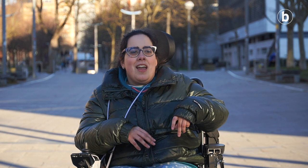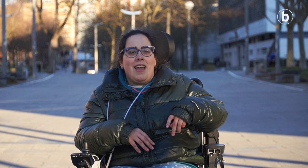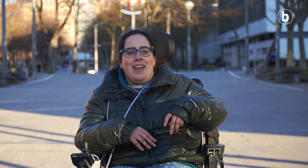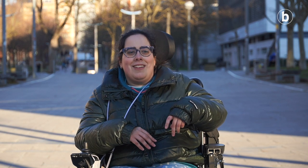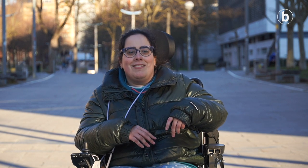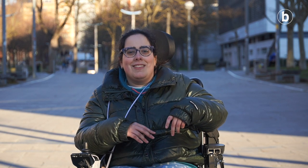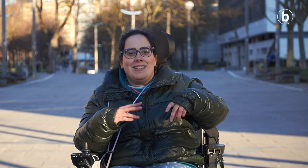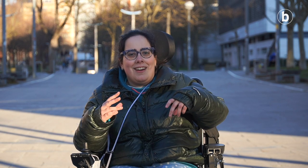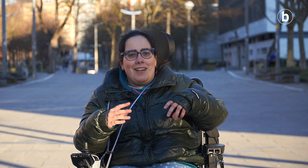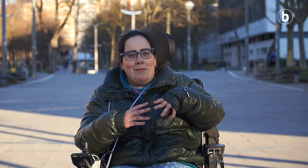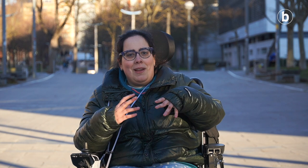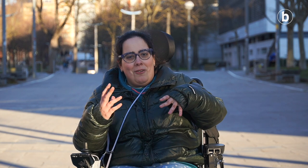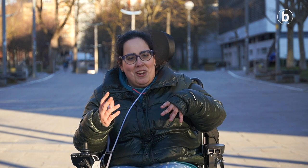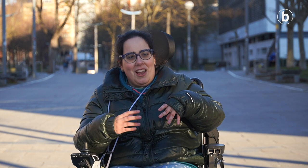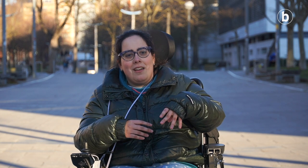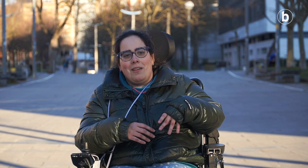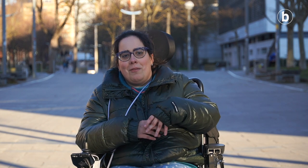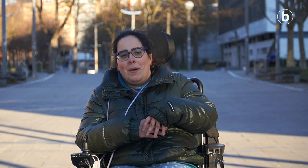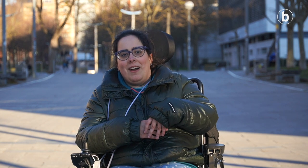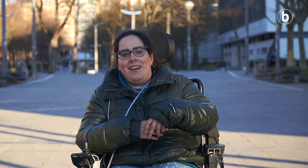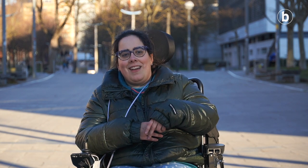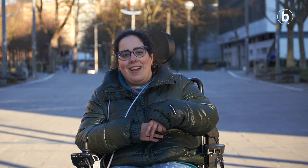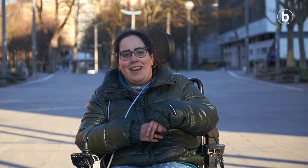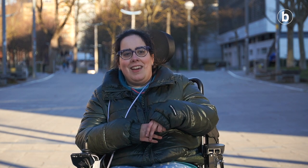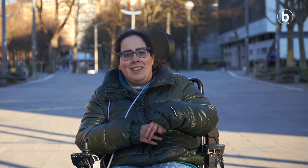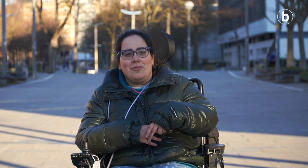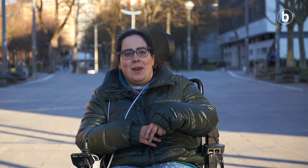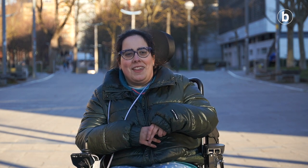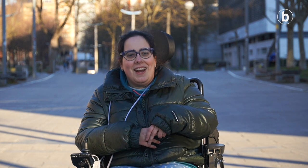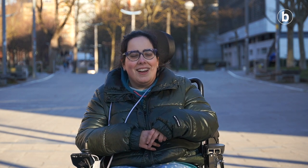desagradable horiek ba, ere entzun behar dira.